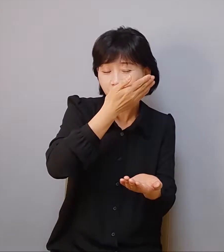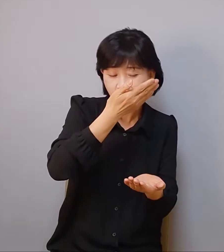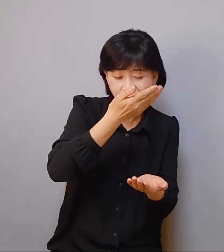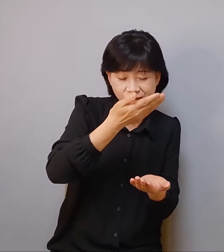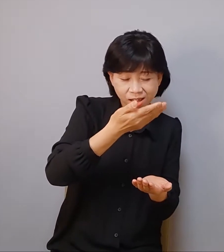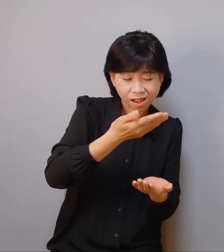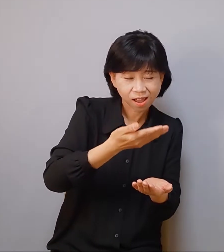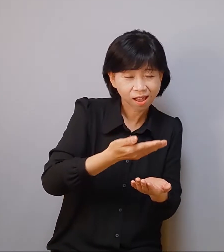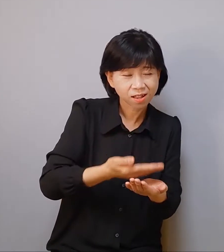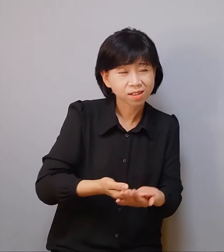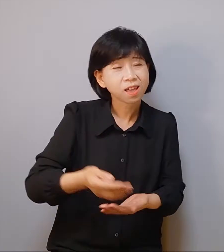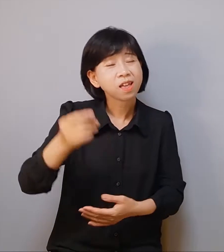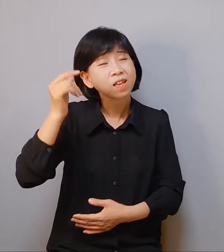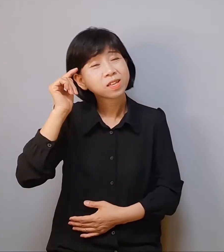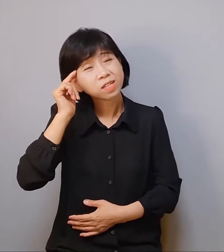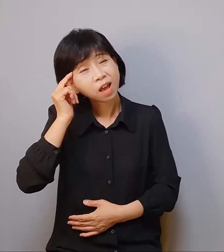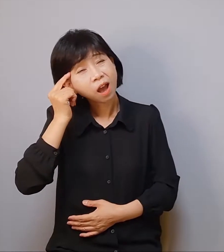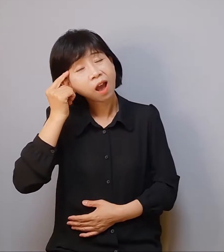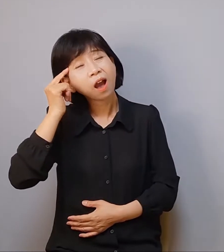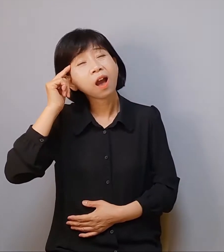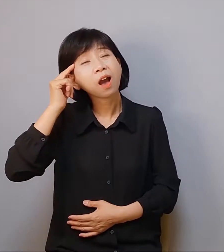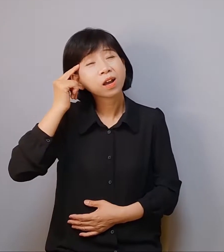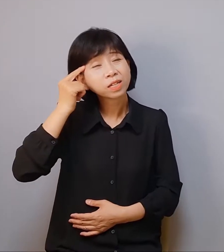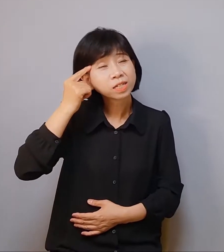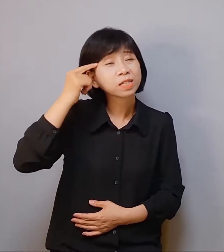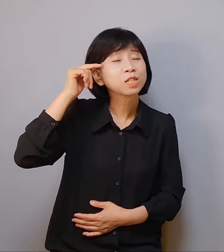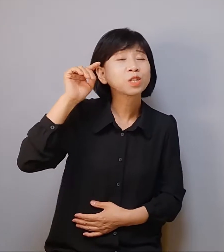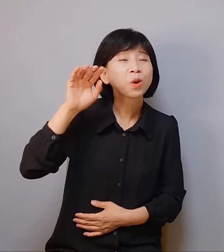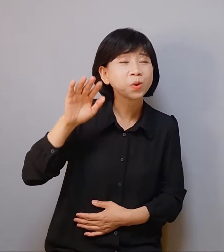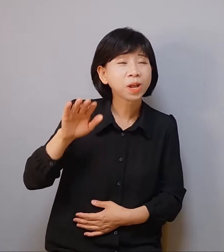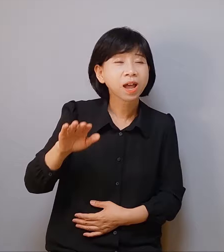보배롭고 존귀하게